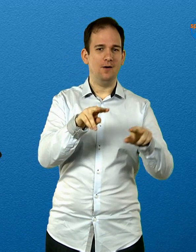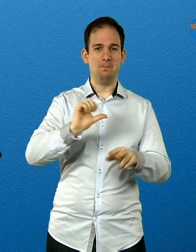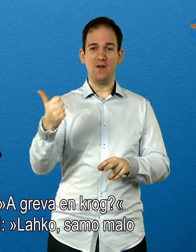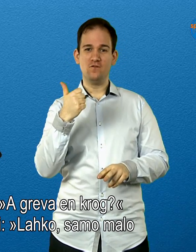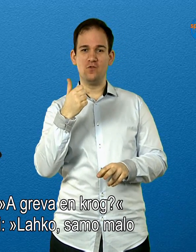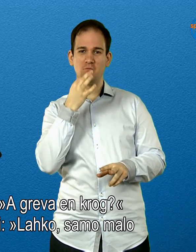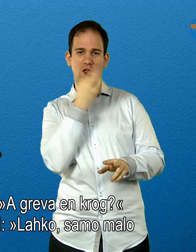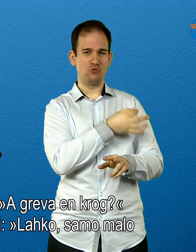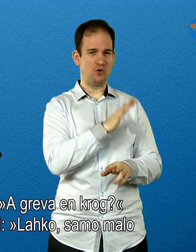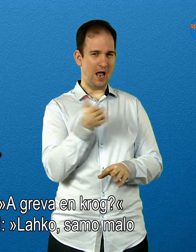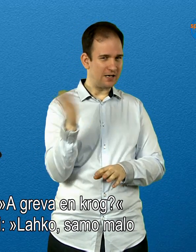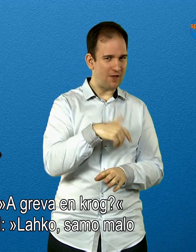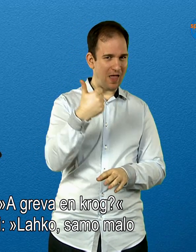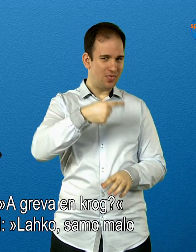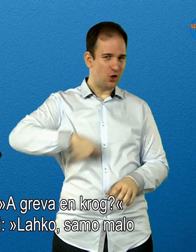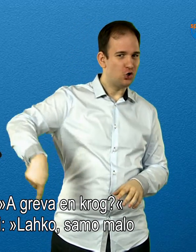Prvi vpraša: A greva en krog?